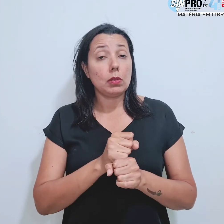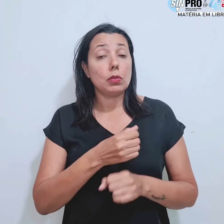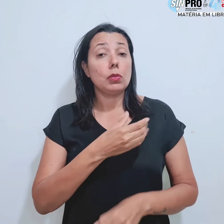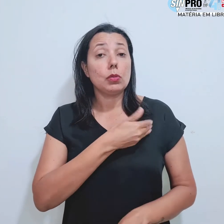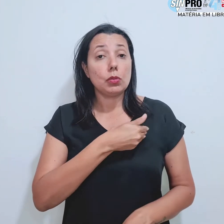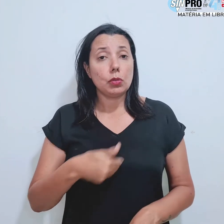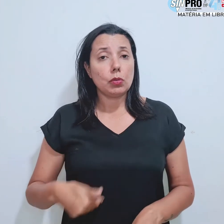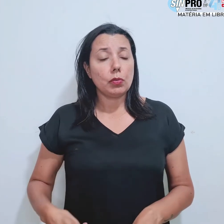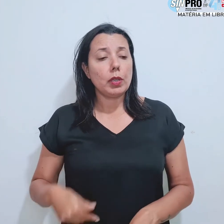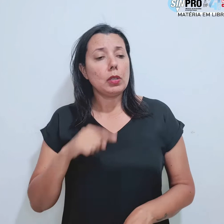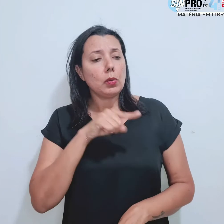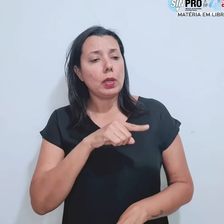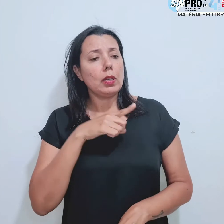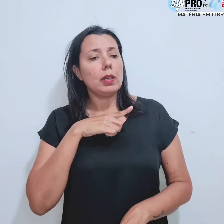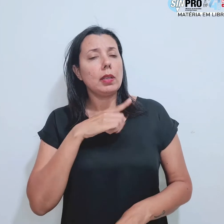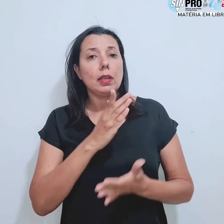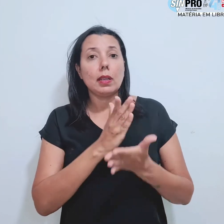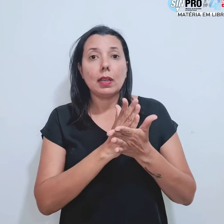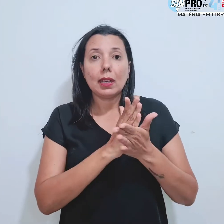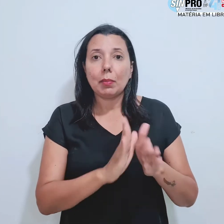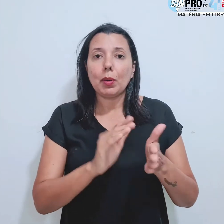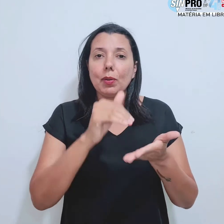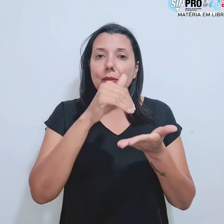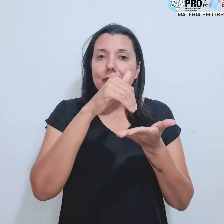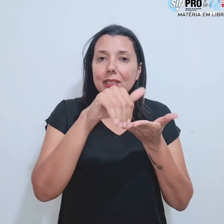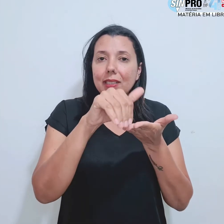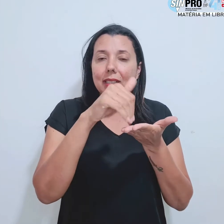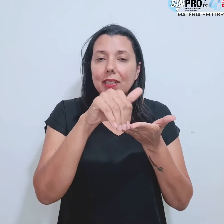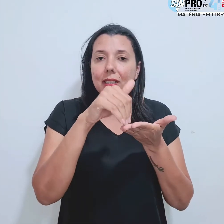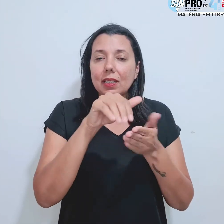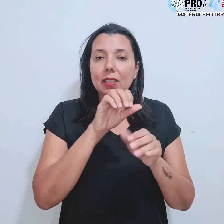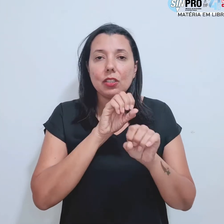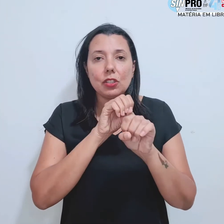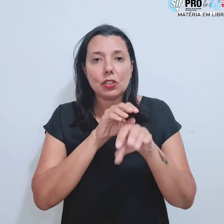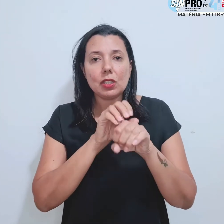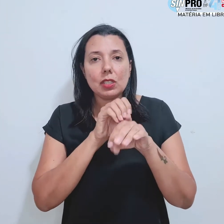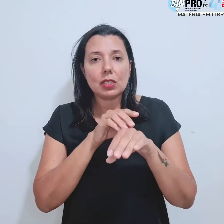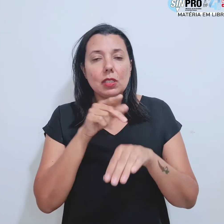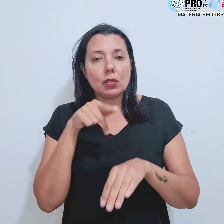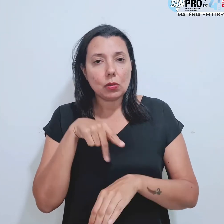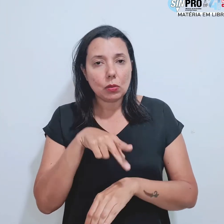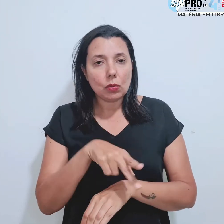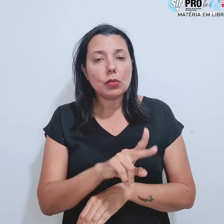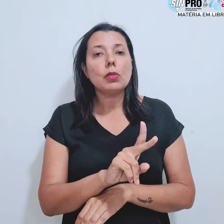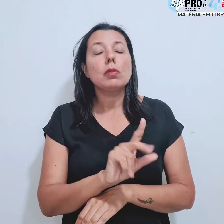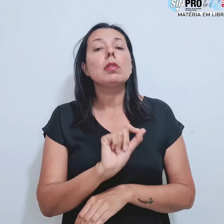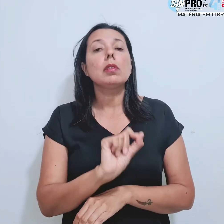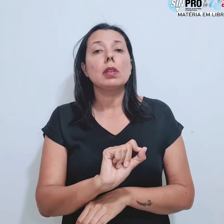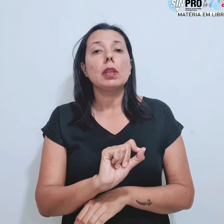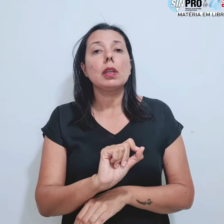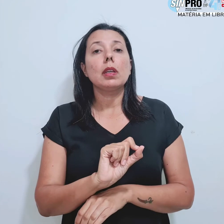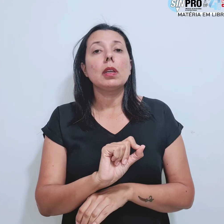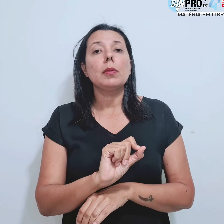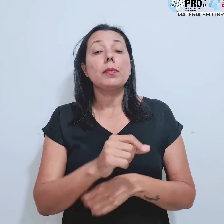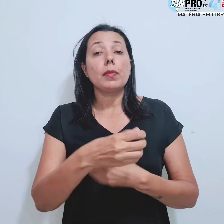governo, ele extinguiu a Secretaria de Educação Continuada,